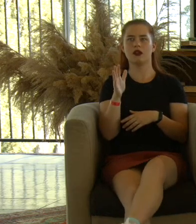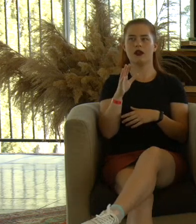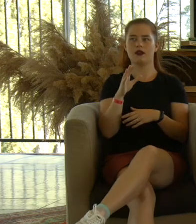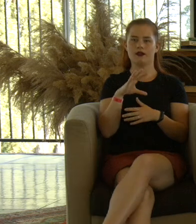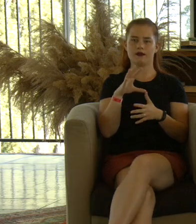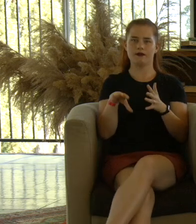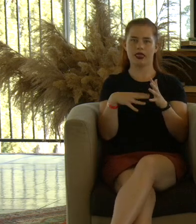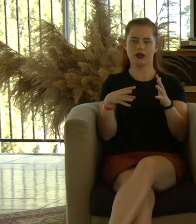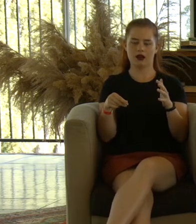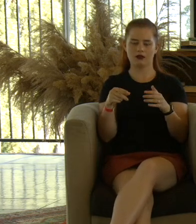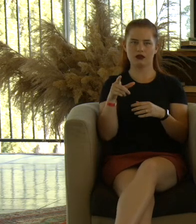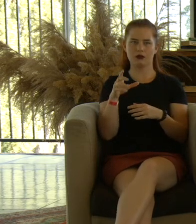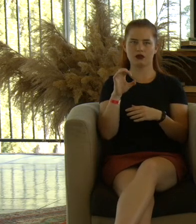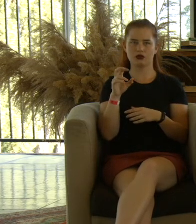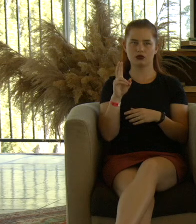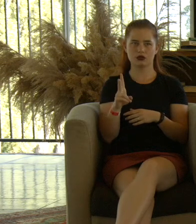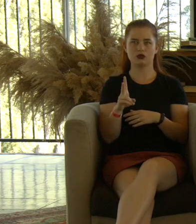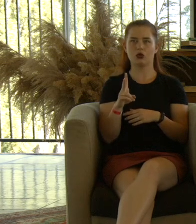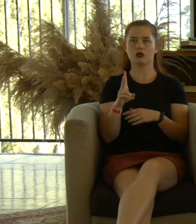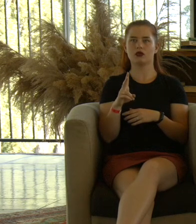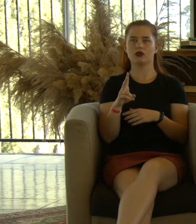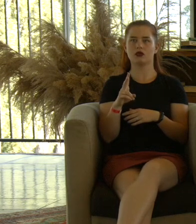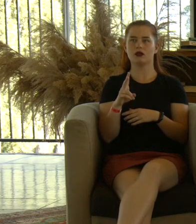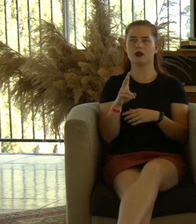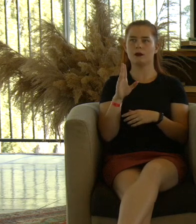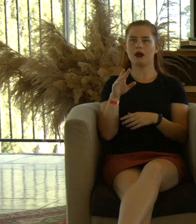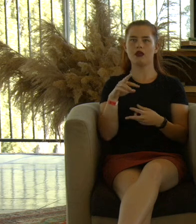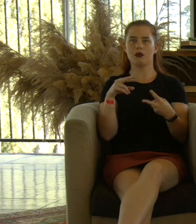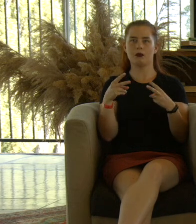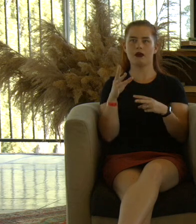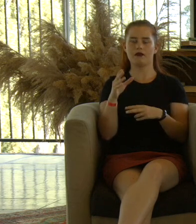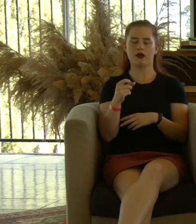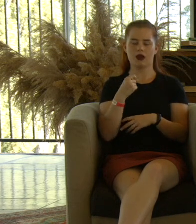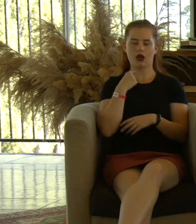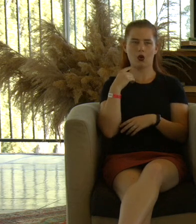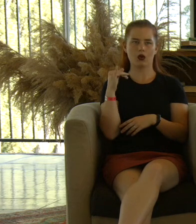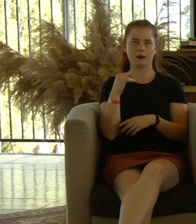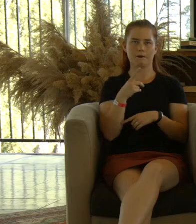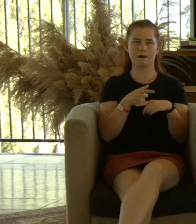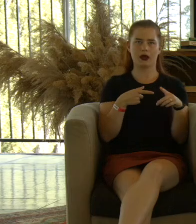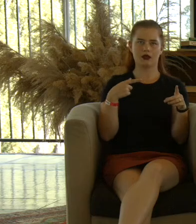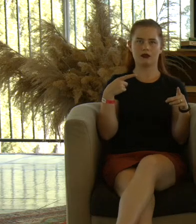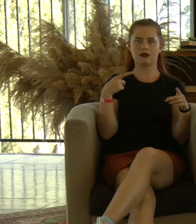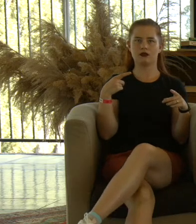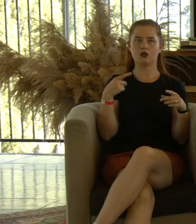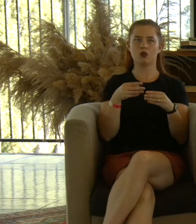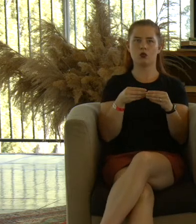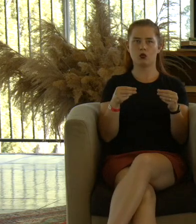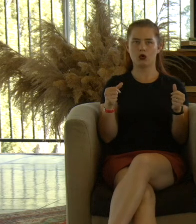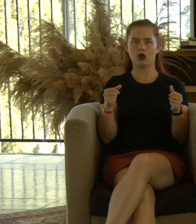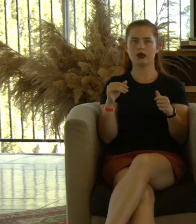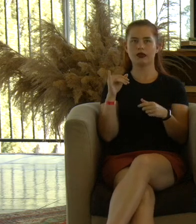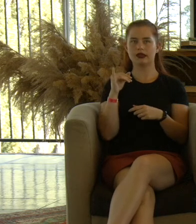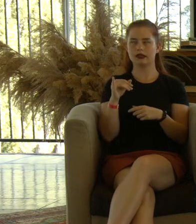виноградном соке. Утрирую, половинка превращается в алкоголь, половинка там уходит.